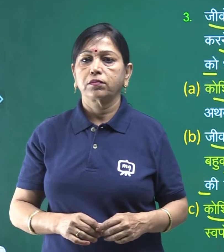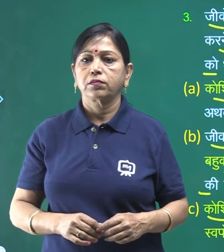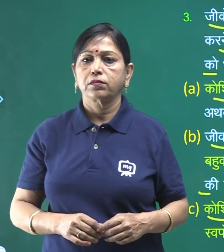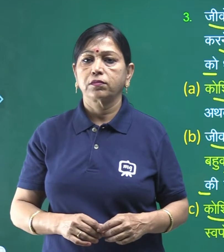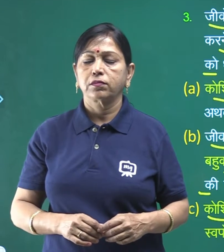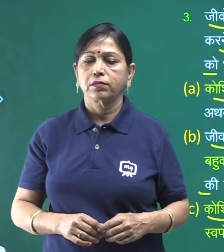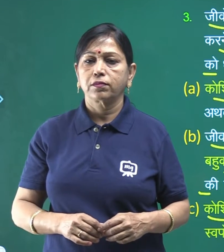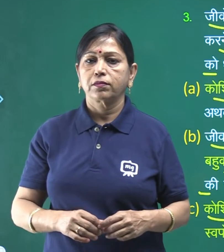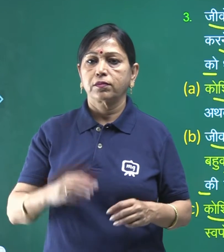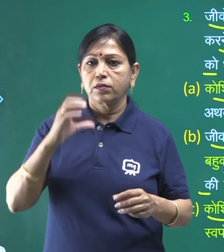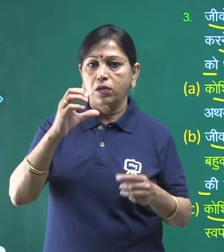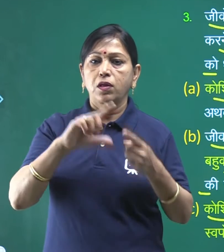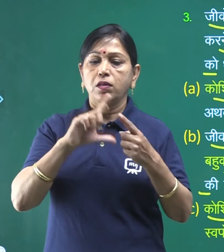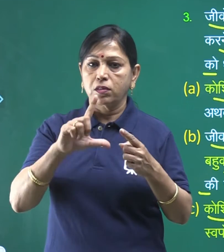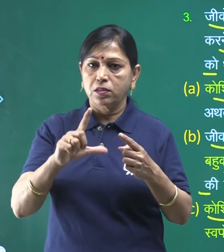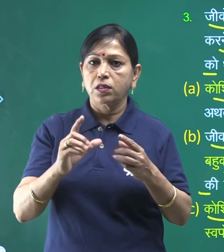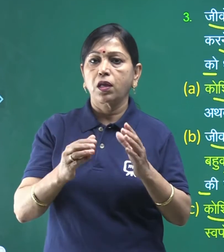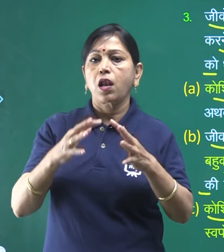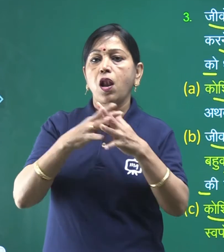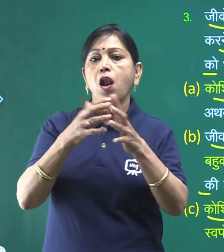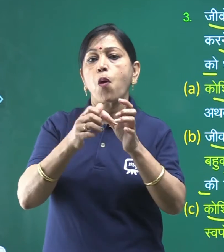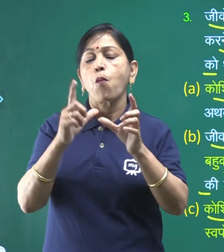कोशिका भित्ति की उपस्थिति